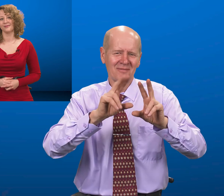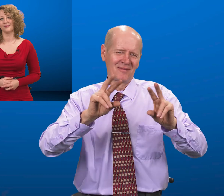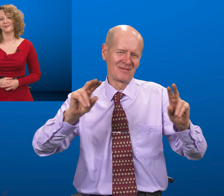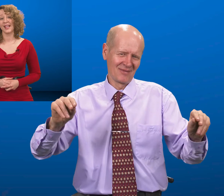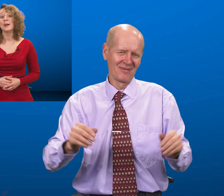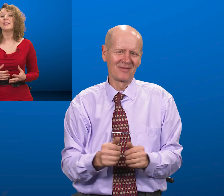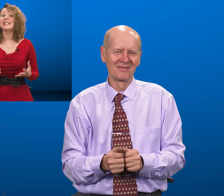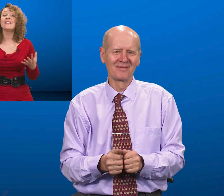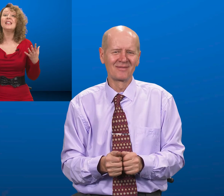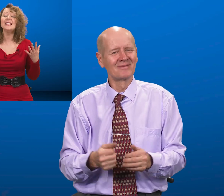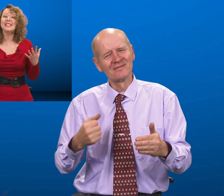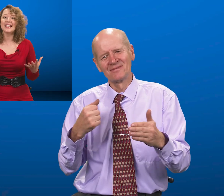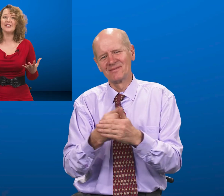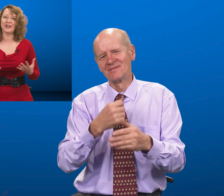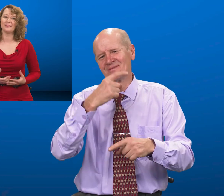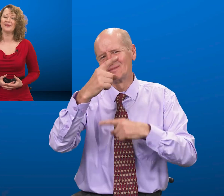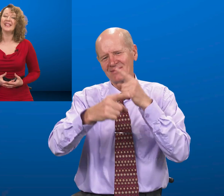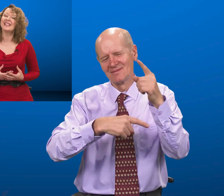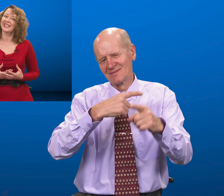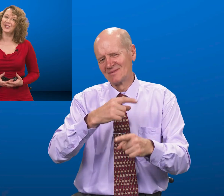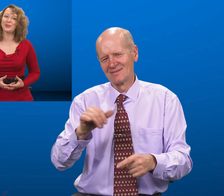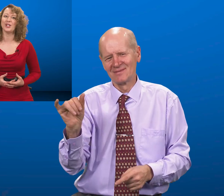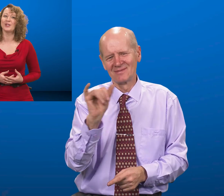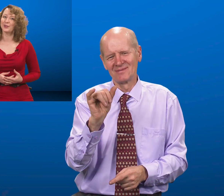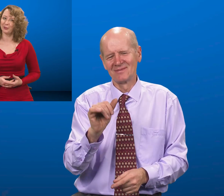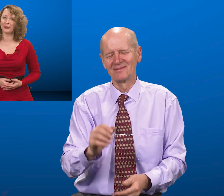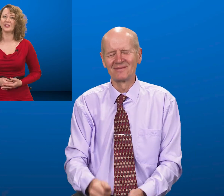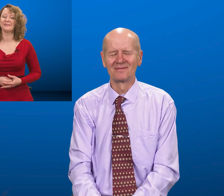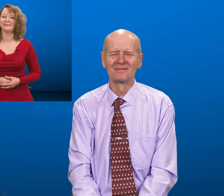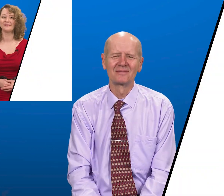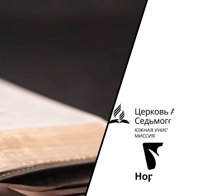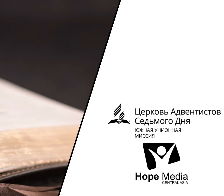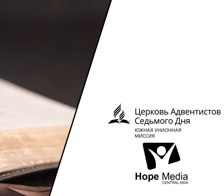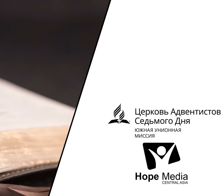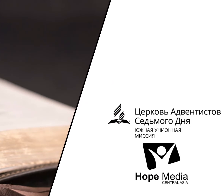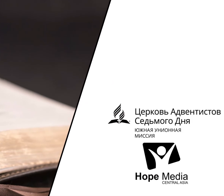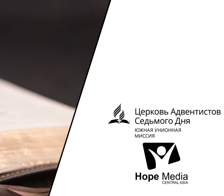Всевышнем. Благословенной недели вам и до следующей субботы.